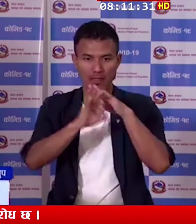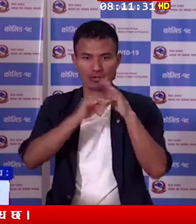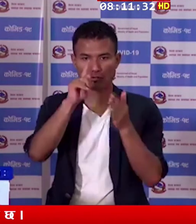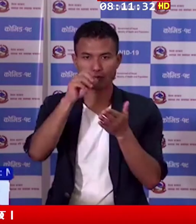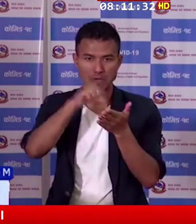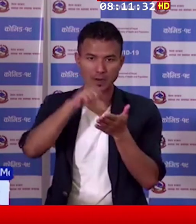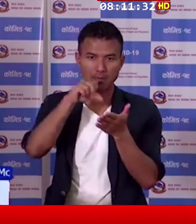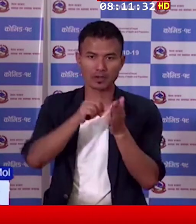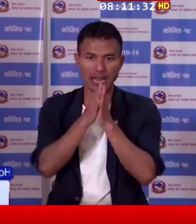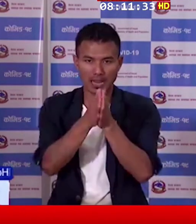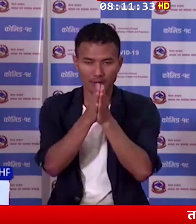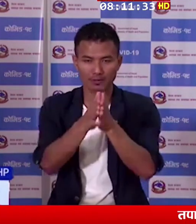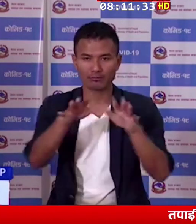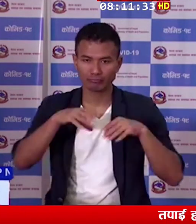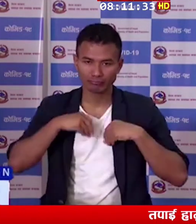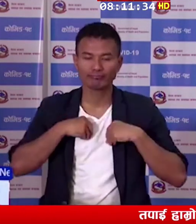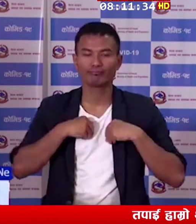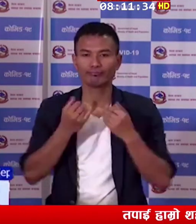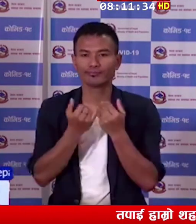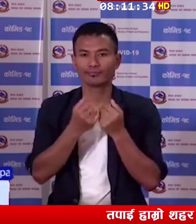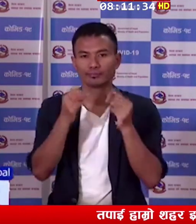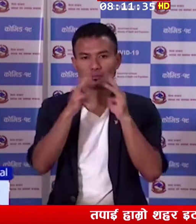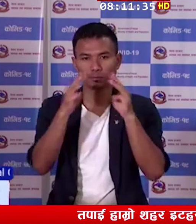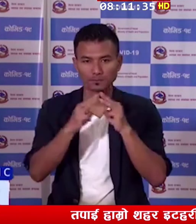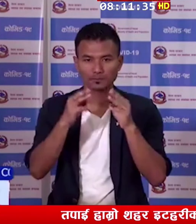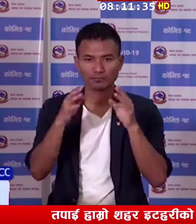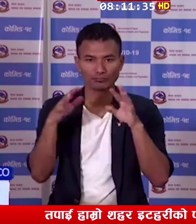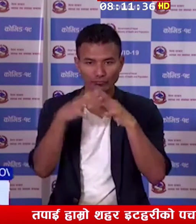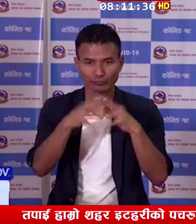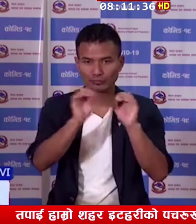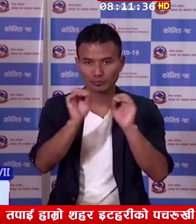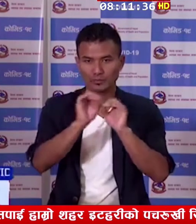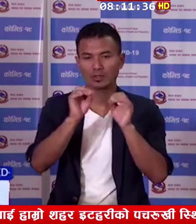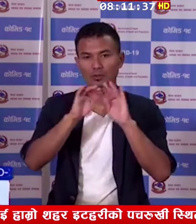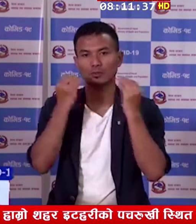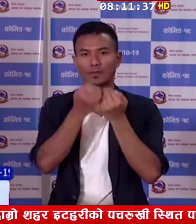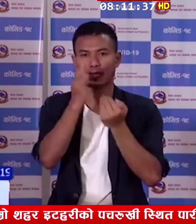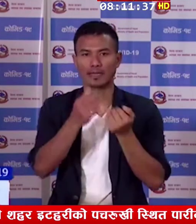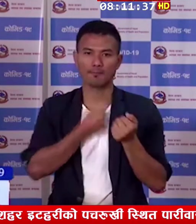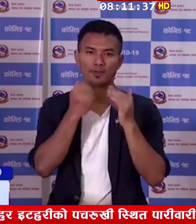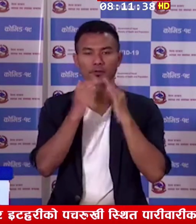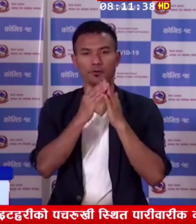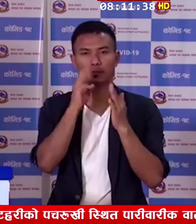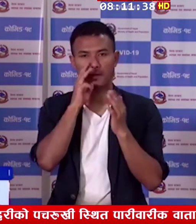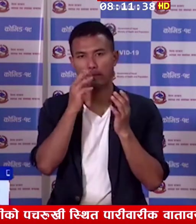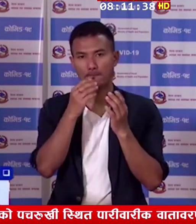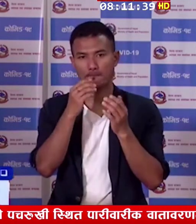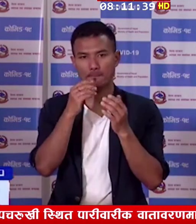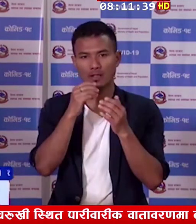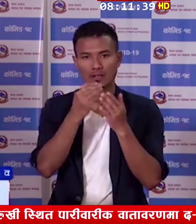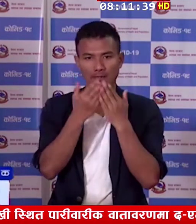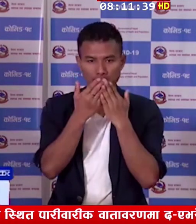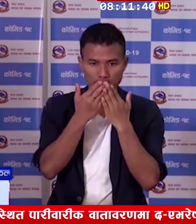पटक पटकको आग्रहलाई स्वीकार गर्दै मस्जिदमा भिडभाड नगरिकन सम्पूर्ण समुदायले चाहिँ आफ्नै घरमा 5 टाइमको